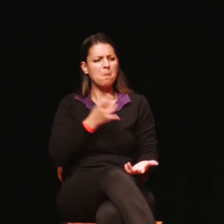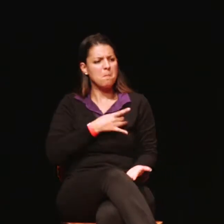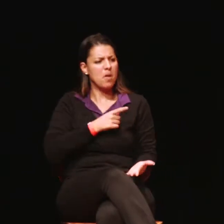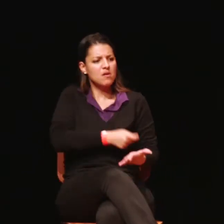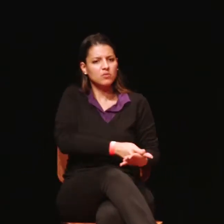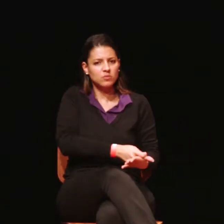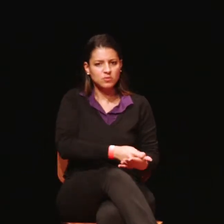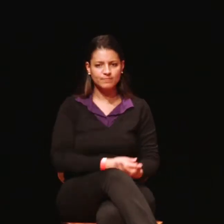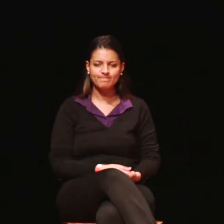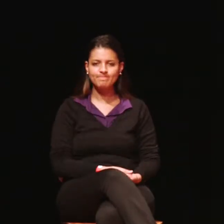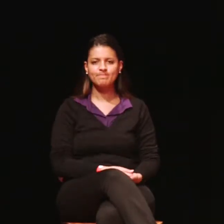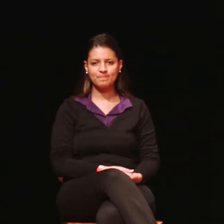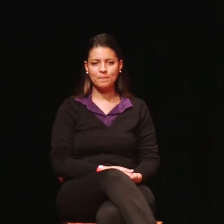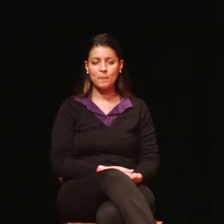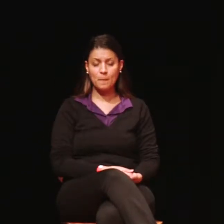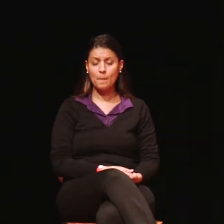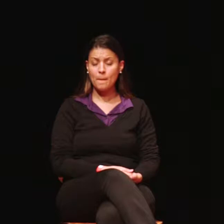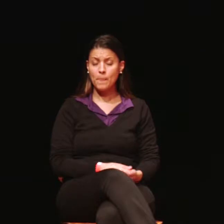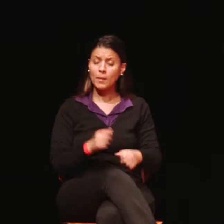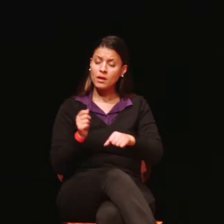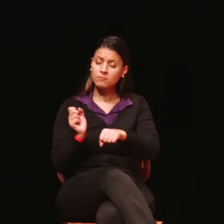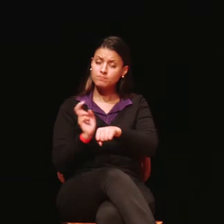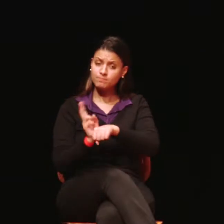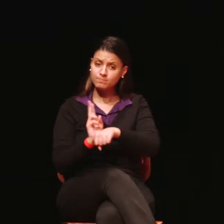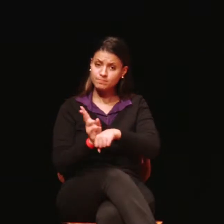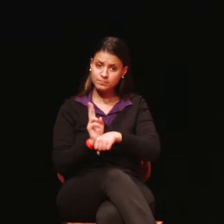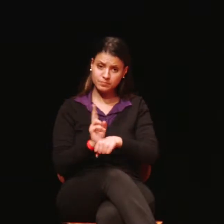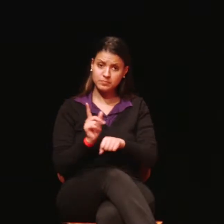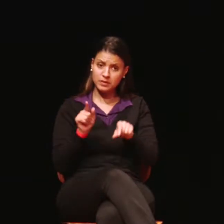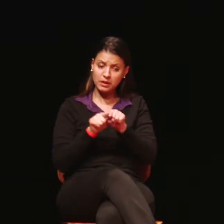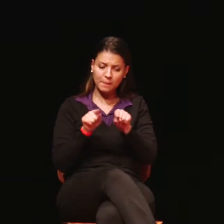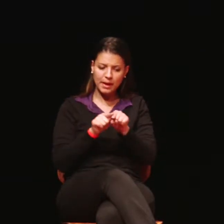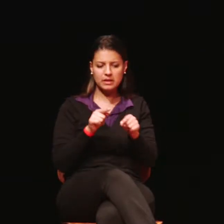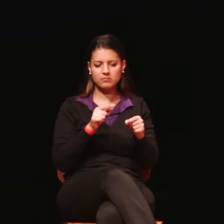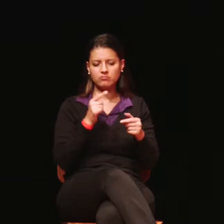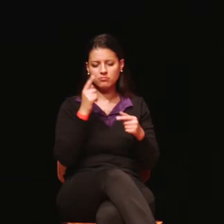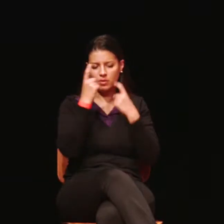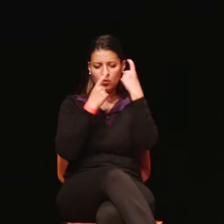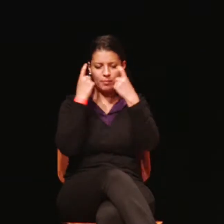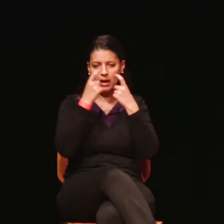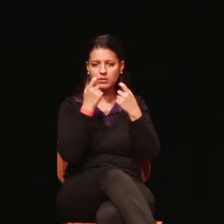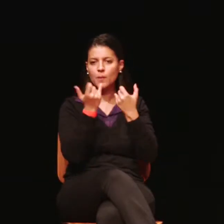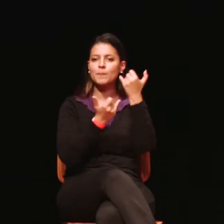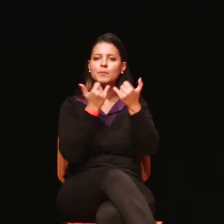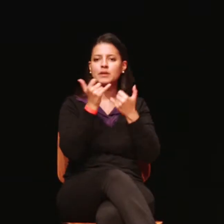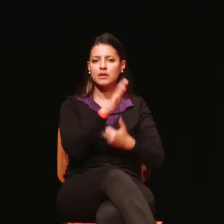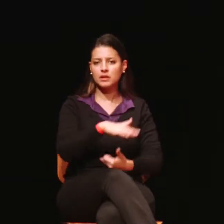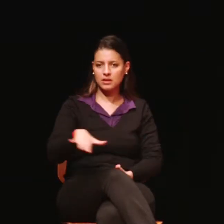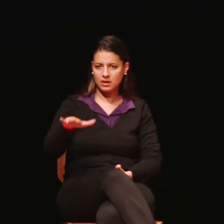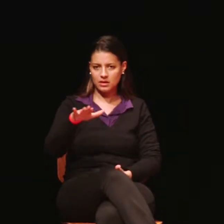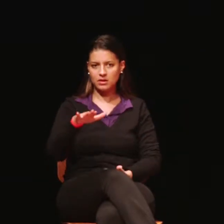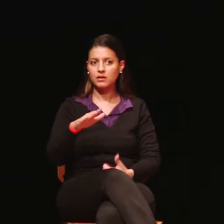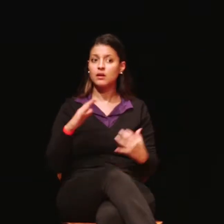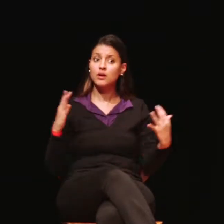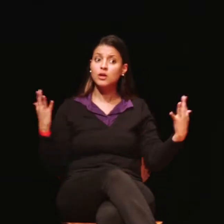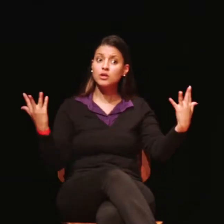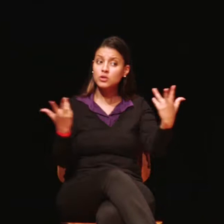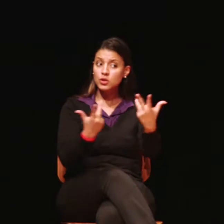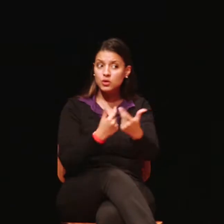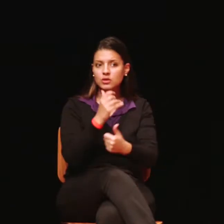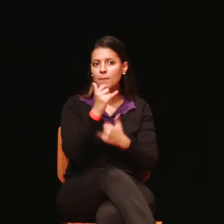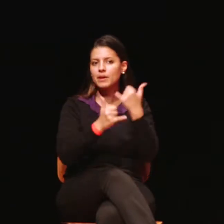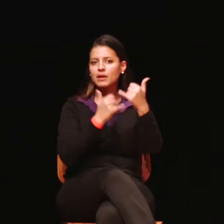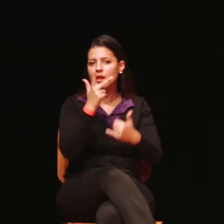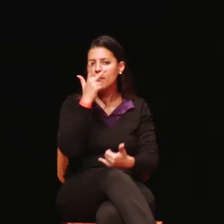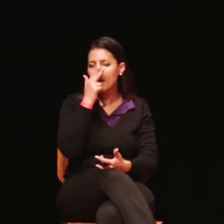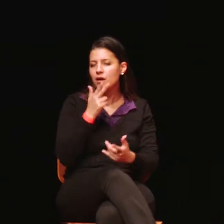e disciplina é projetada em relação às brincadeiras infantis, condenando-se todas aquelas propensas à malícia,